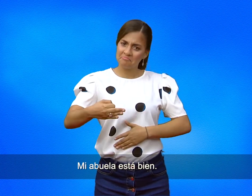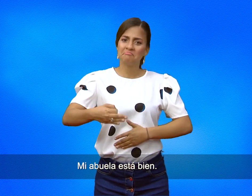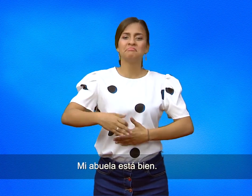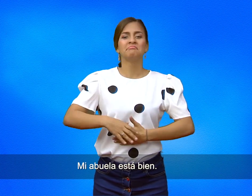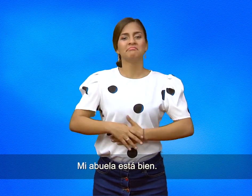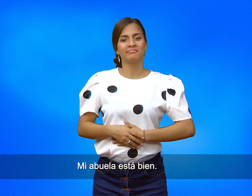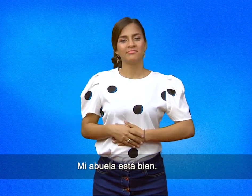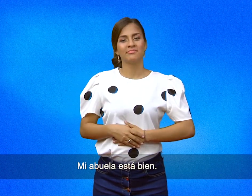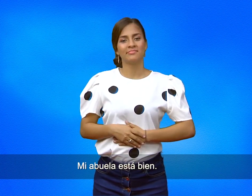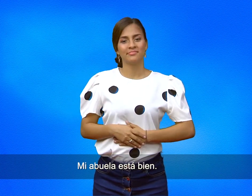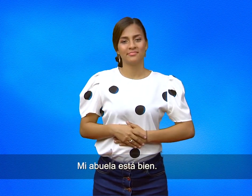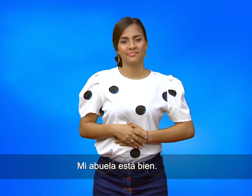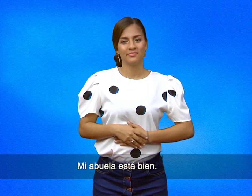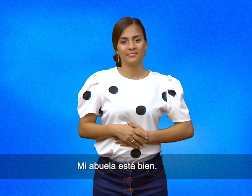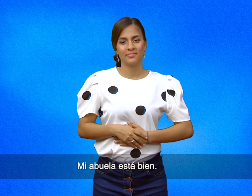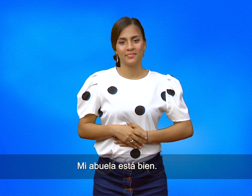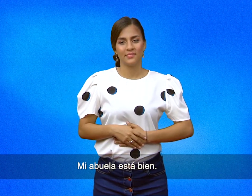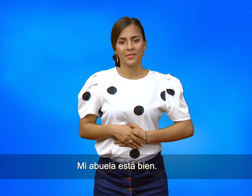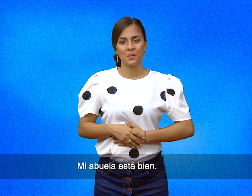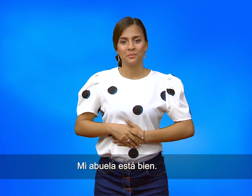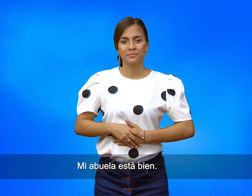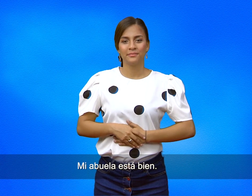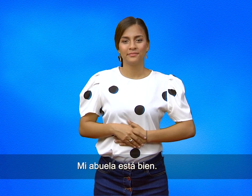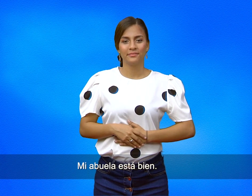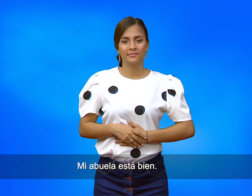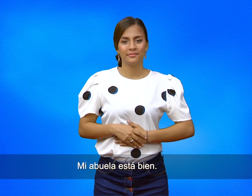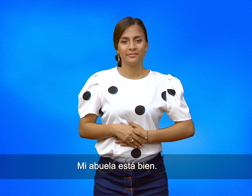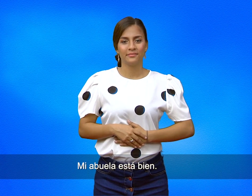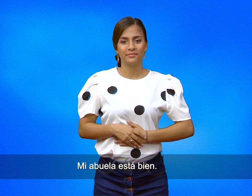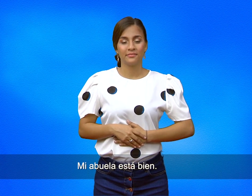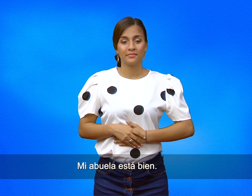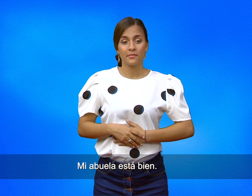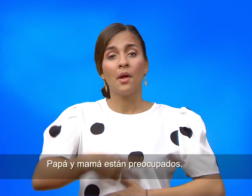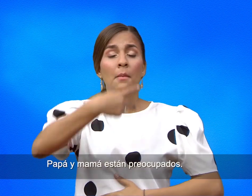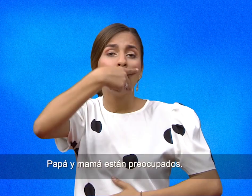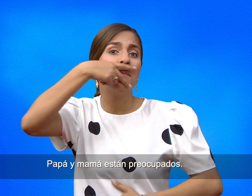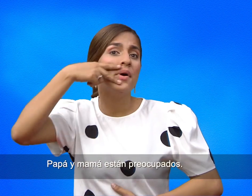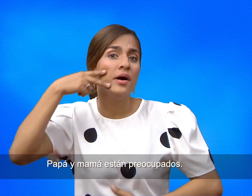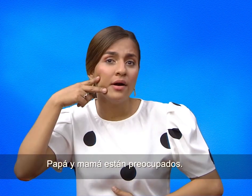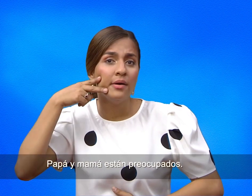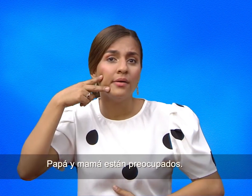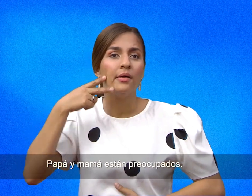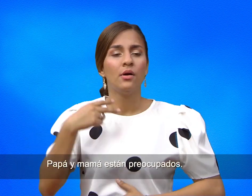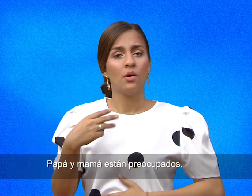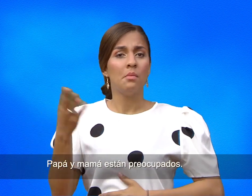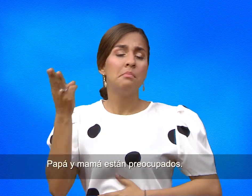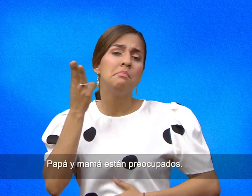Papá. papá y mamá